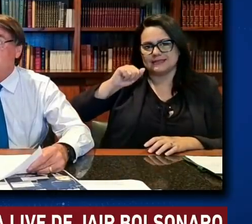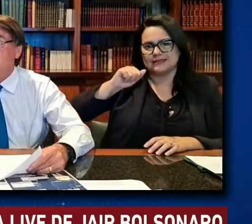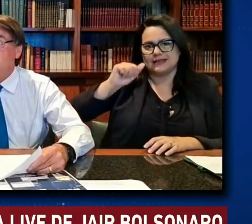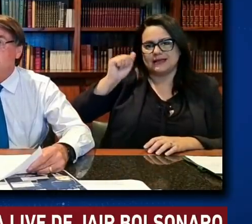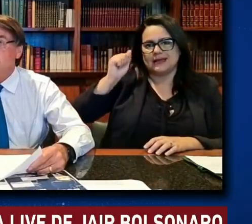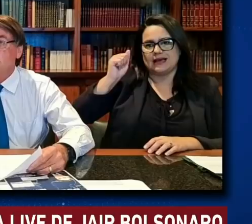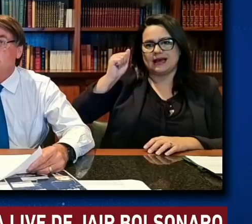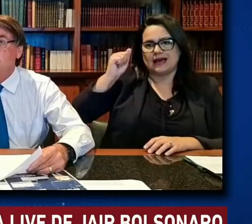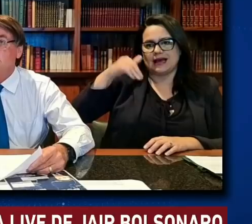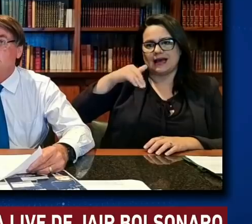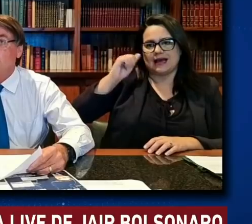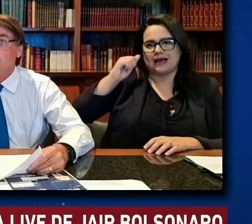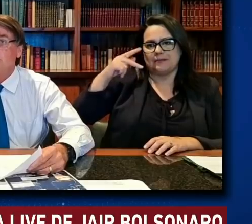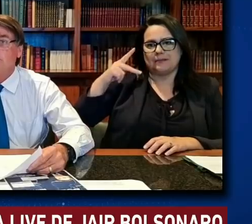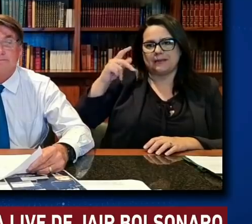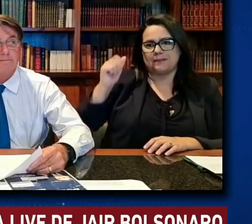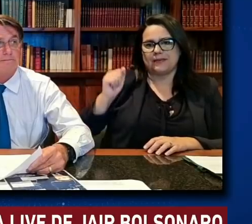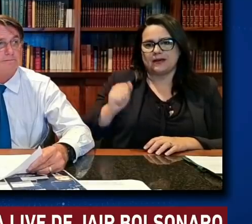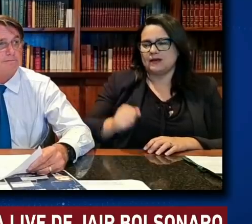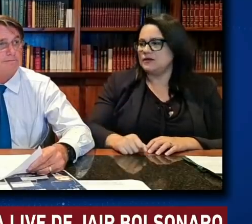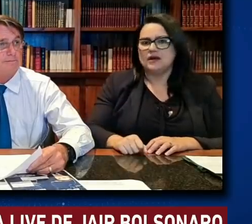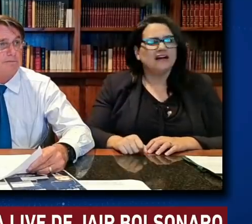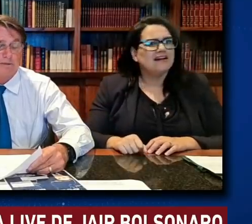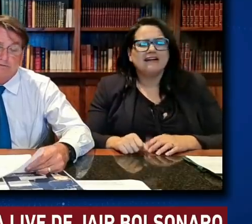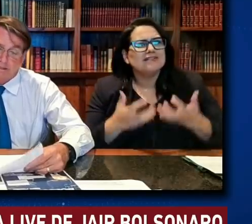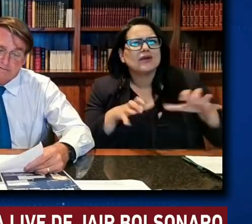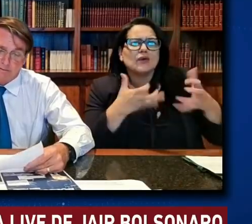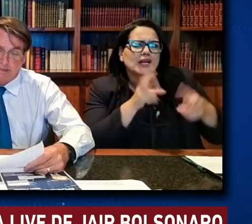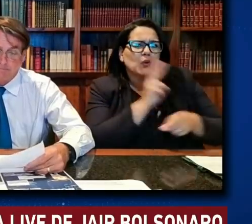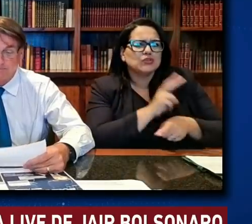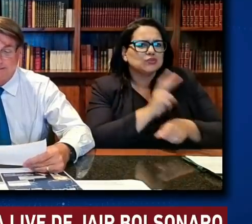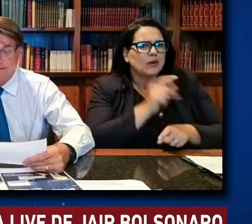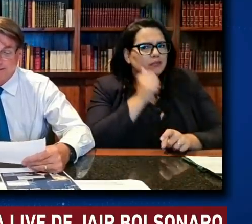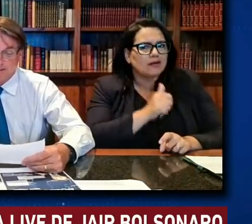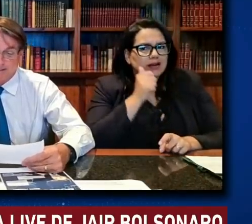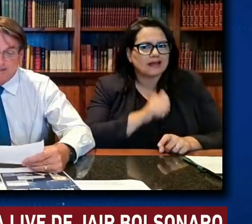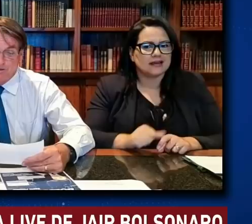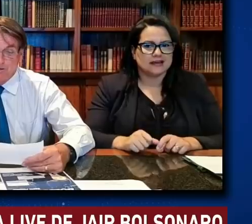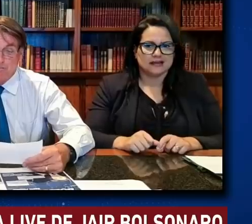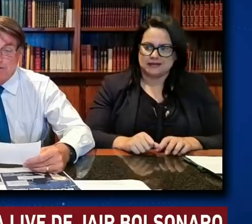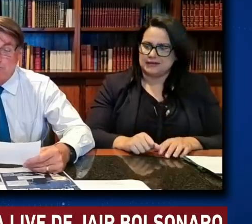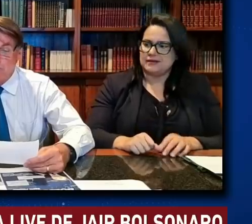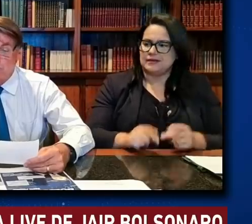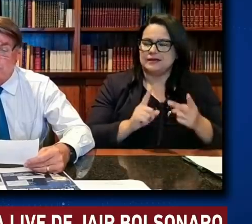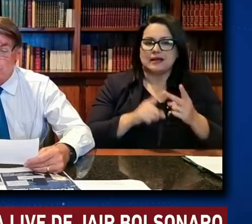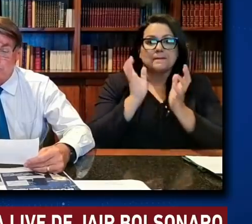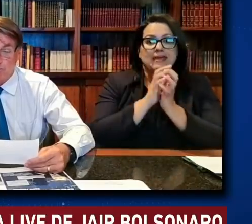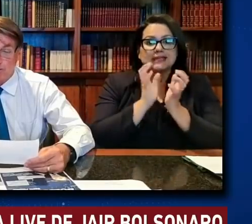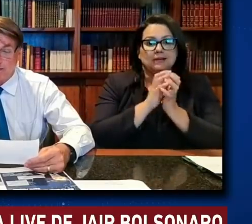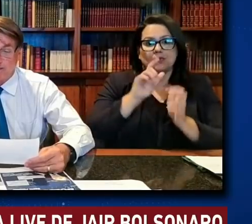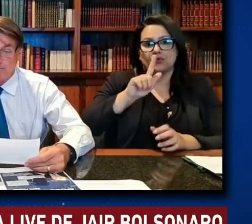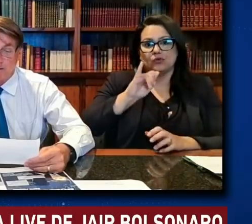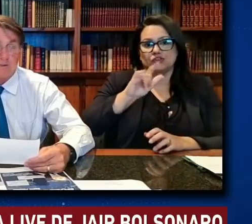mesmo? Ou não? Eu não quero que ela vá, não. Deixa ela cuidando das mulheres. Em Pernambuco, o Gilson